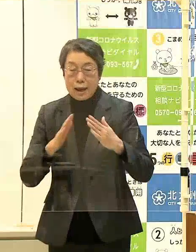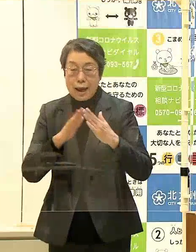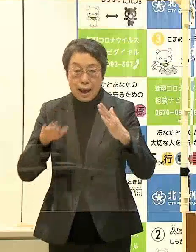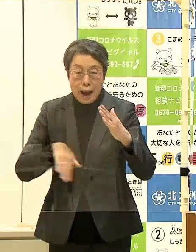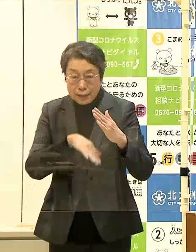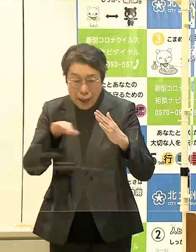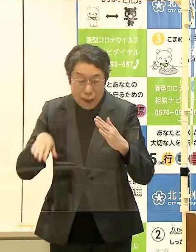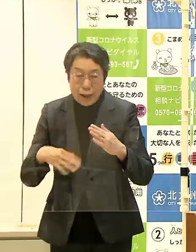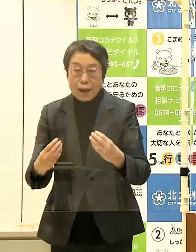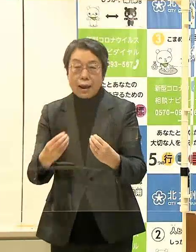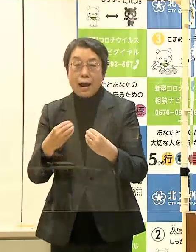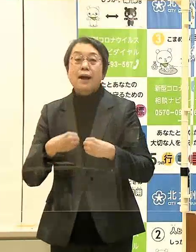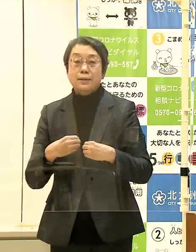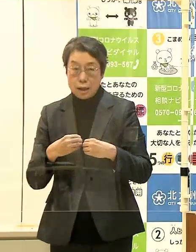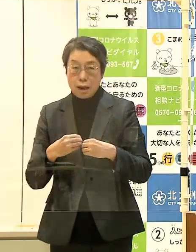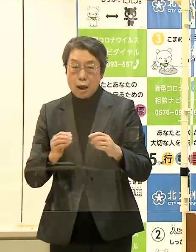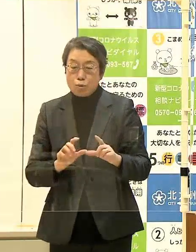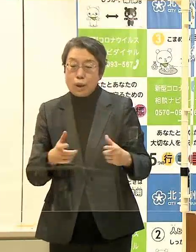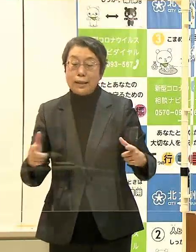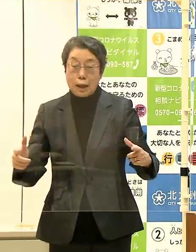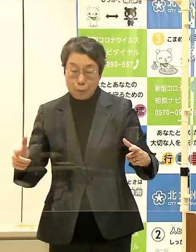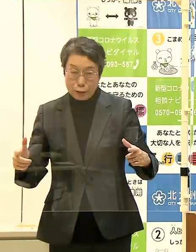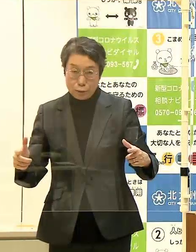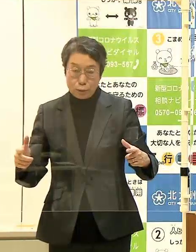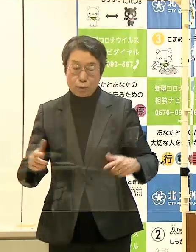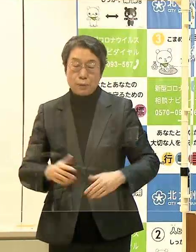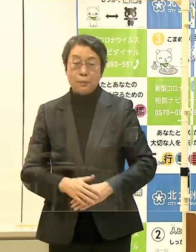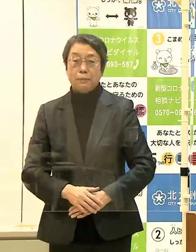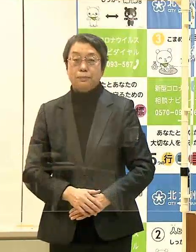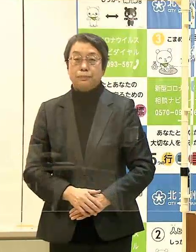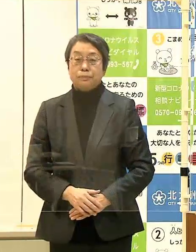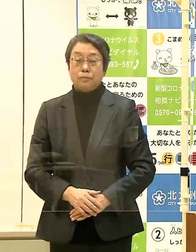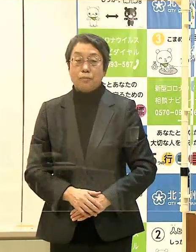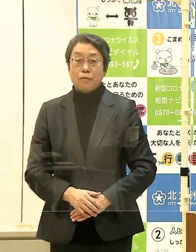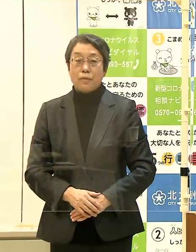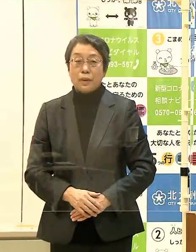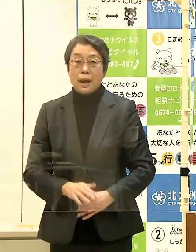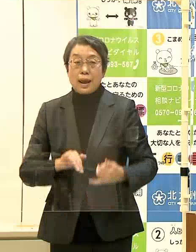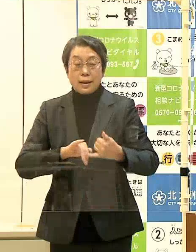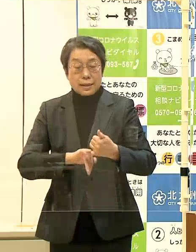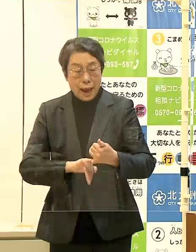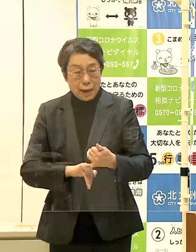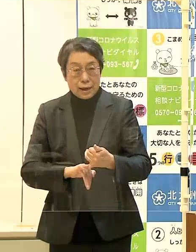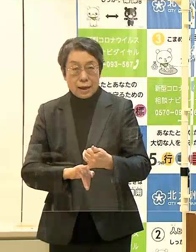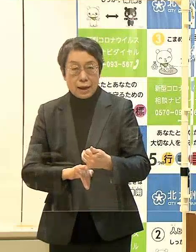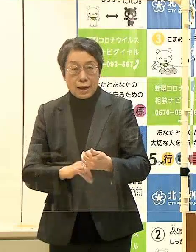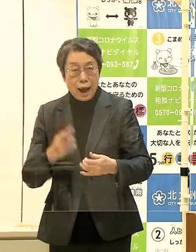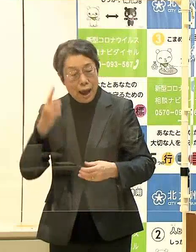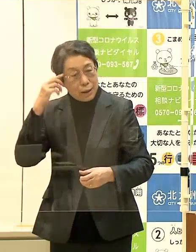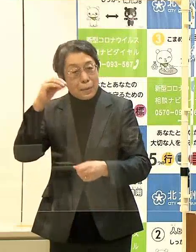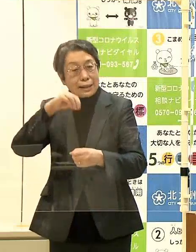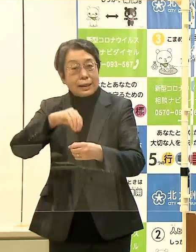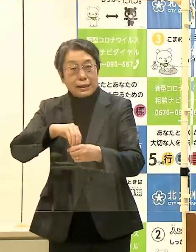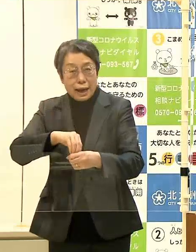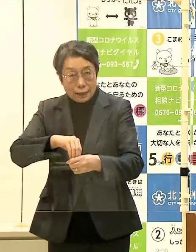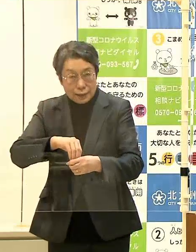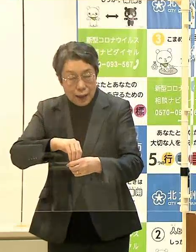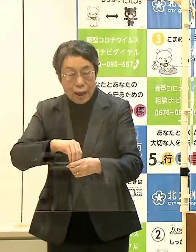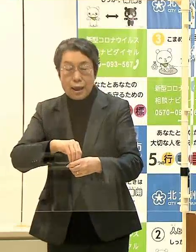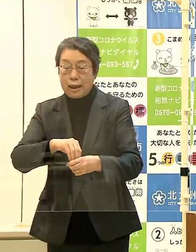の疑われるケースが確かに増えておりますが是非そのことを十分ご利用いただけまし